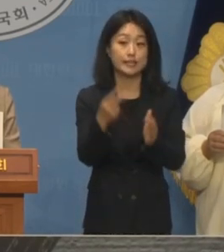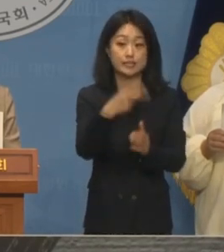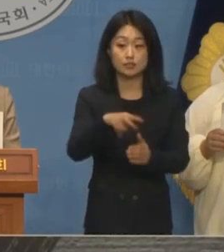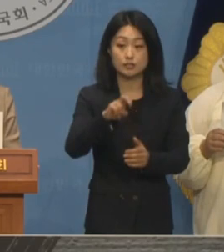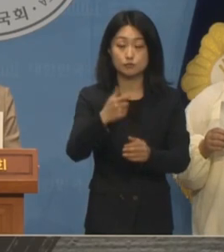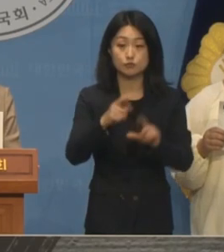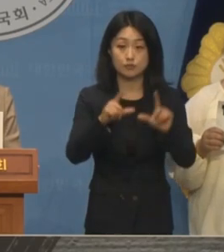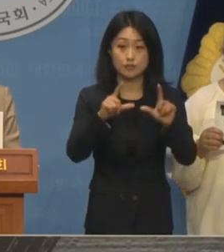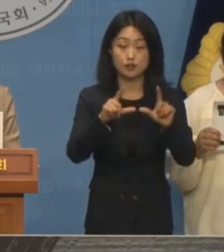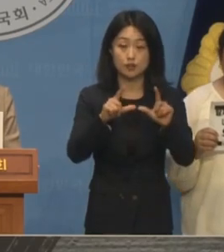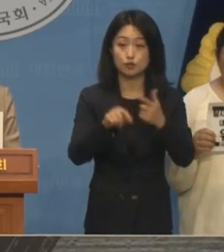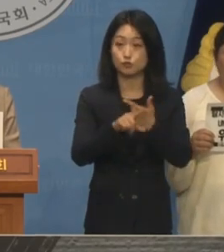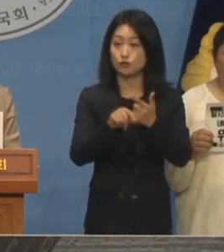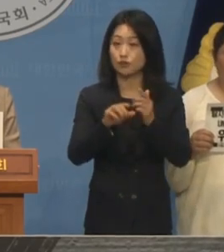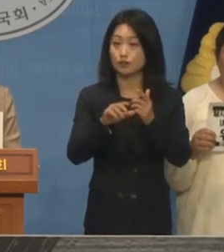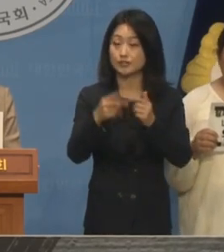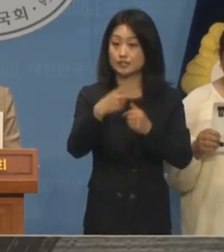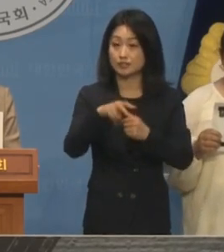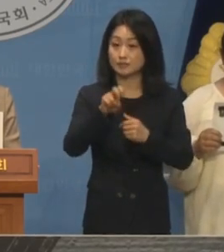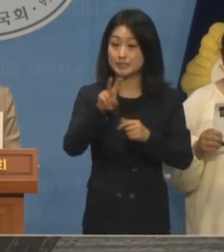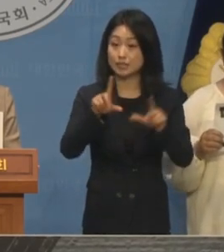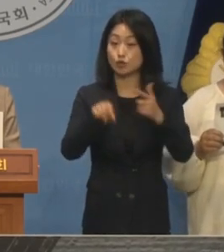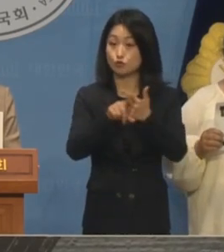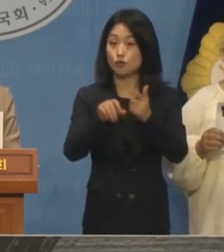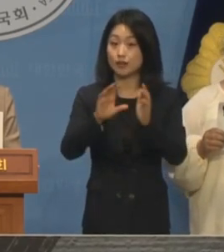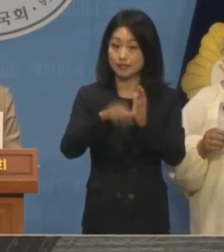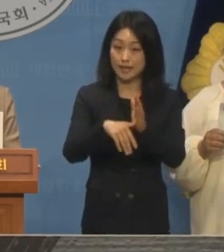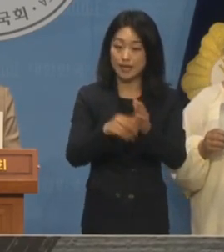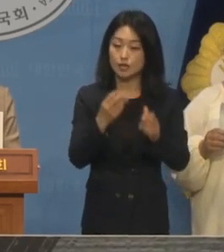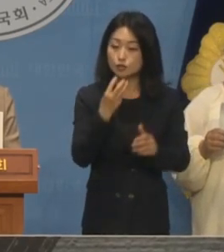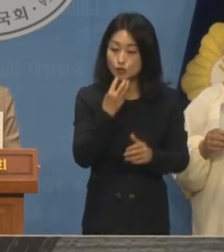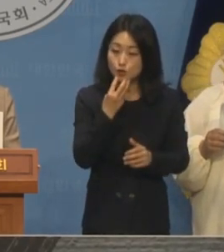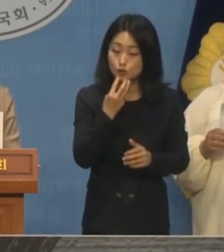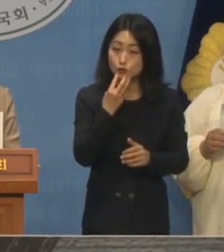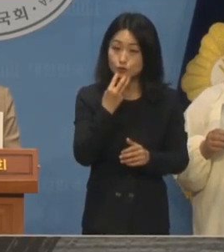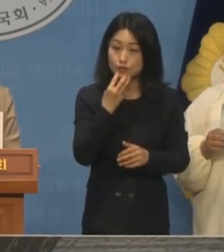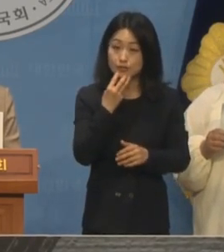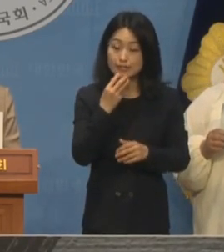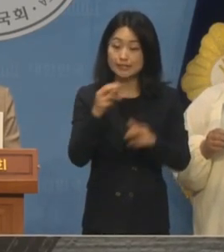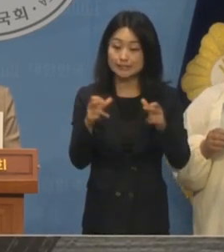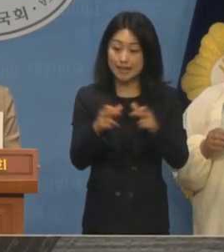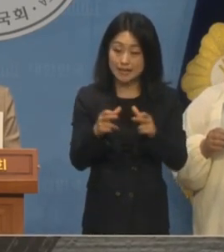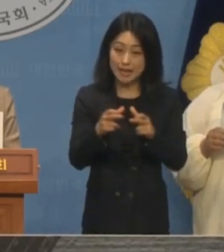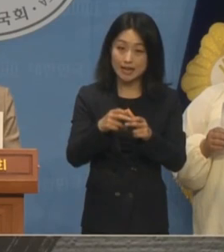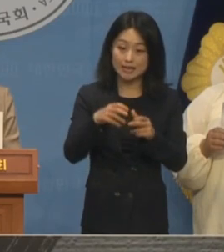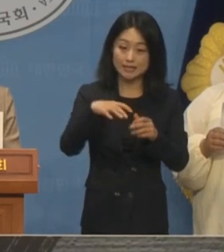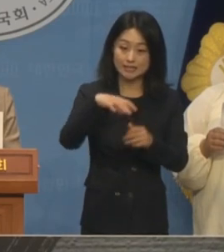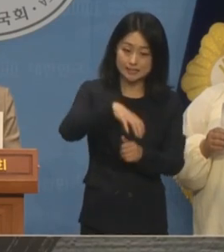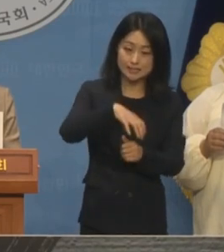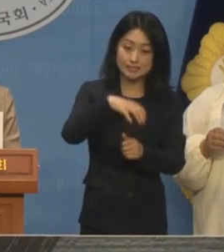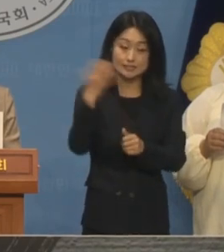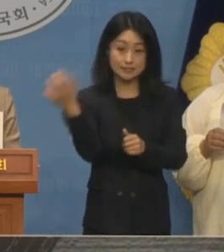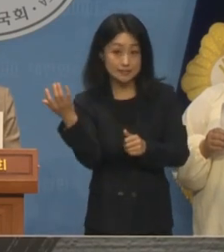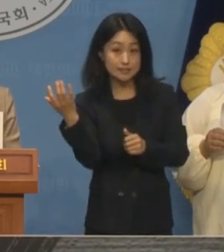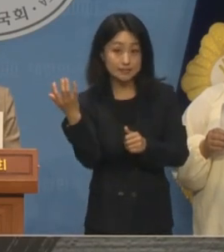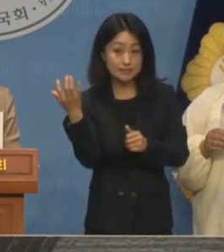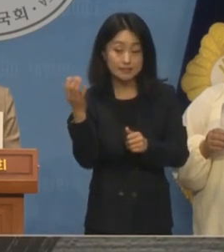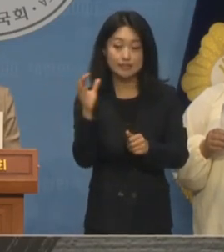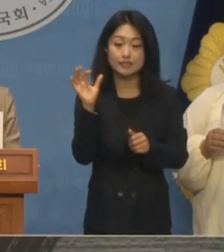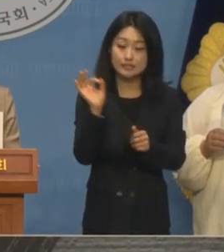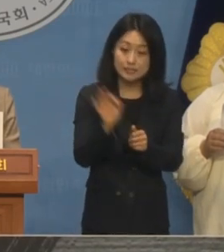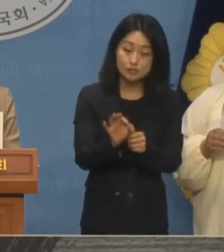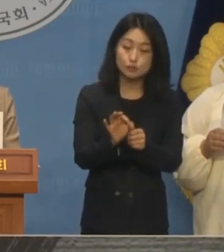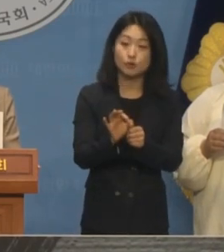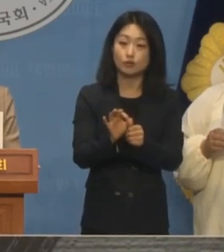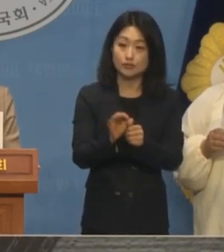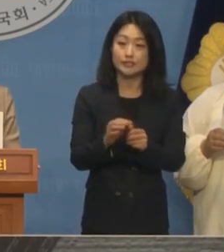제정된 서울특별시 장애인 탈시설 지원 및 지역사회 정착 지원에 관한